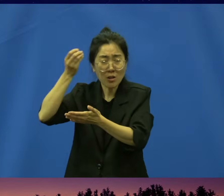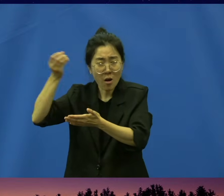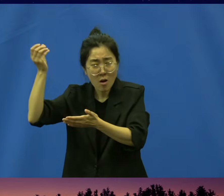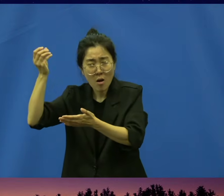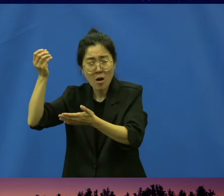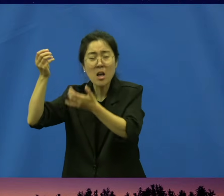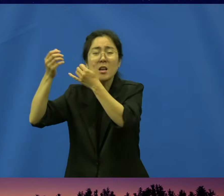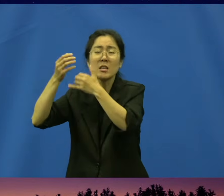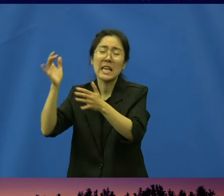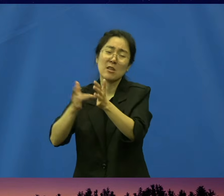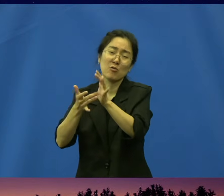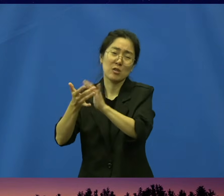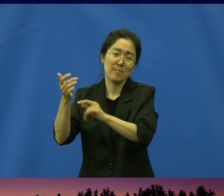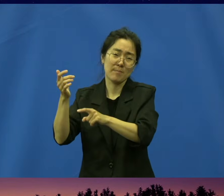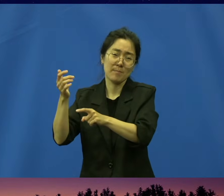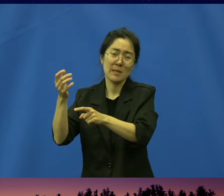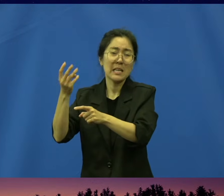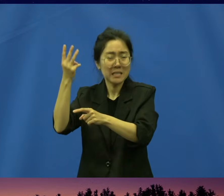마땅한 것입니다.